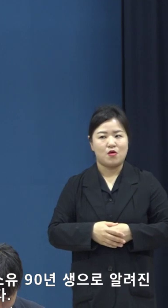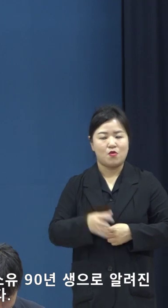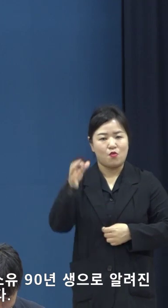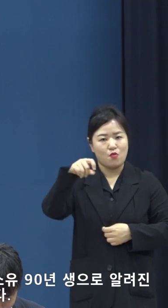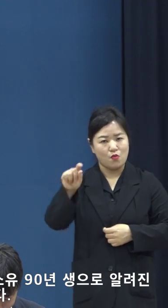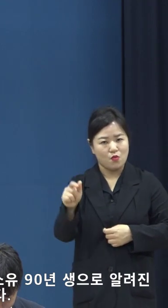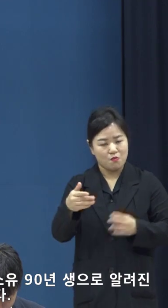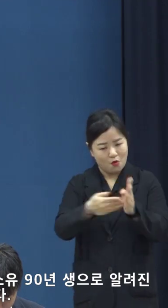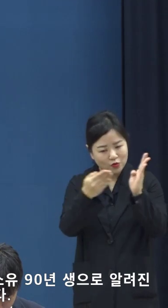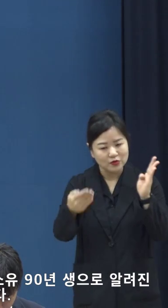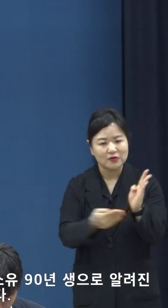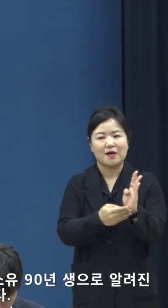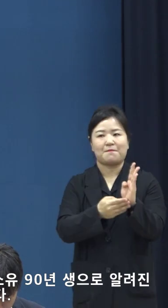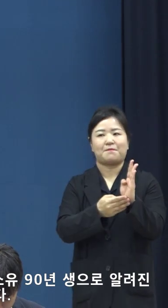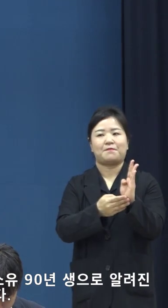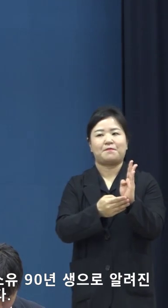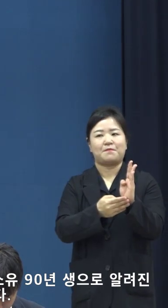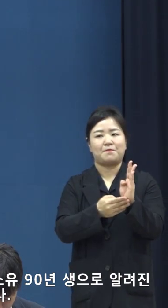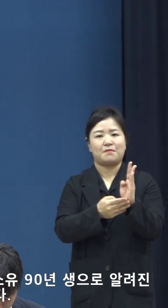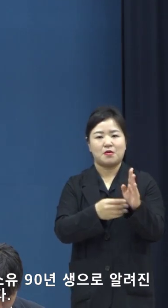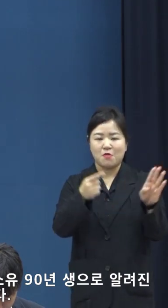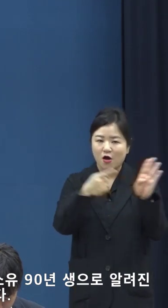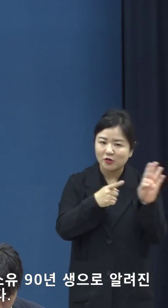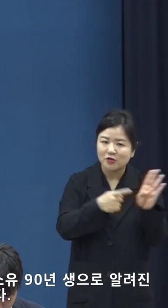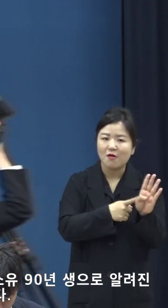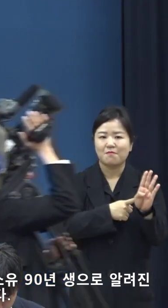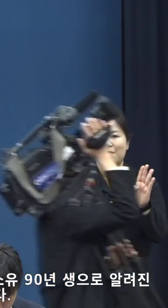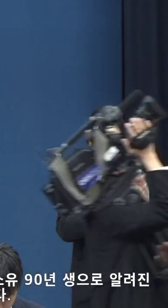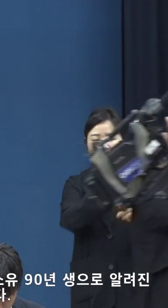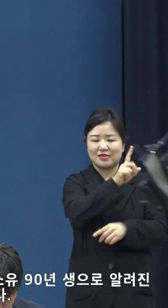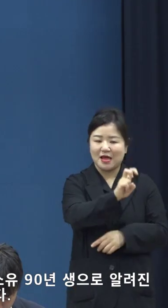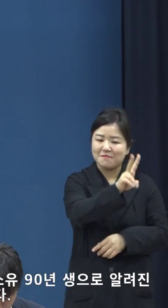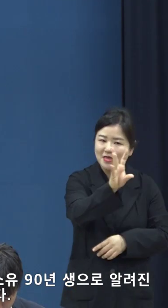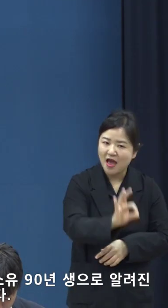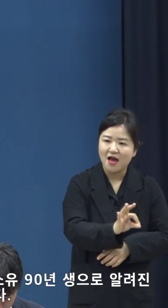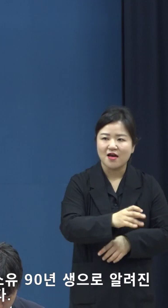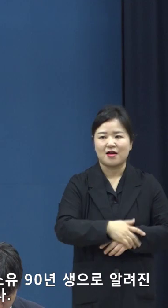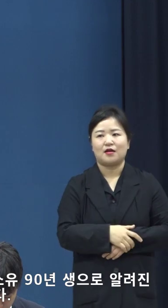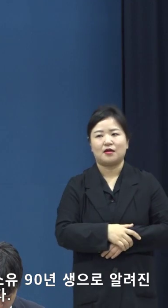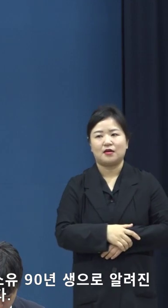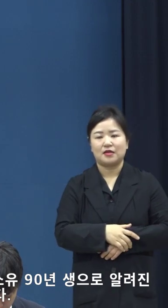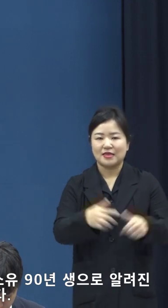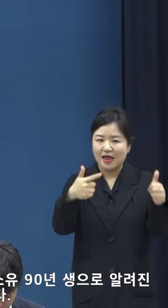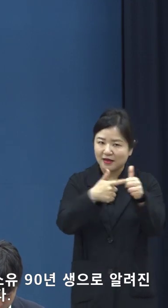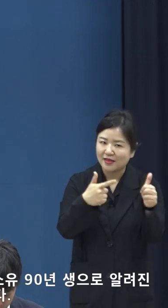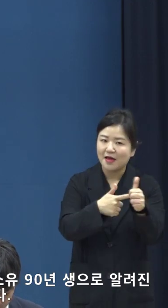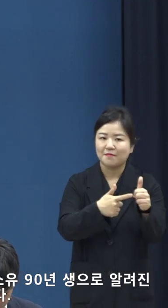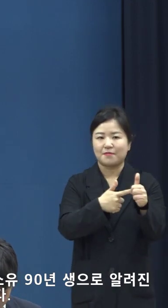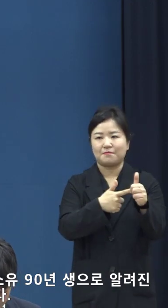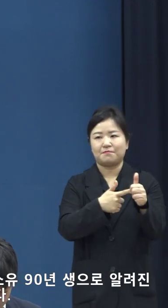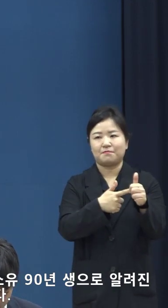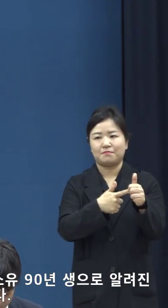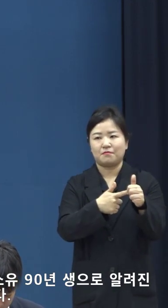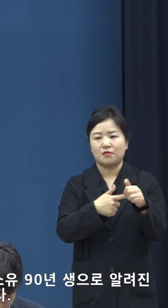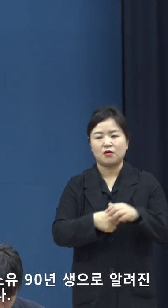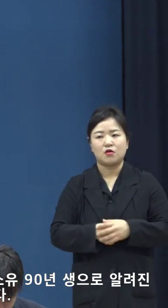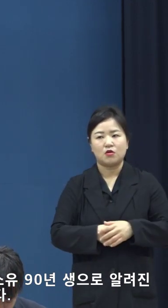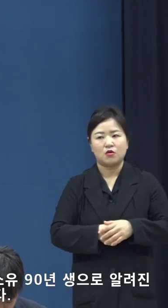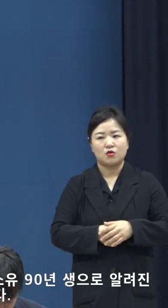그러죠. 동담, 병정, 봉담, 남양, 뭐, 저기, 향남, 원도심지역,